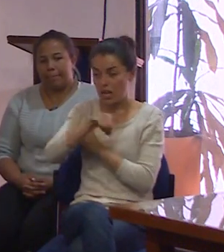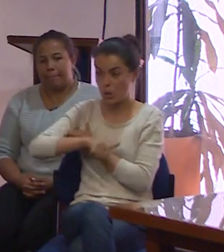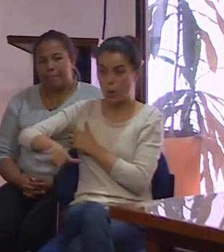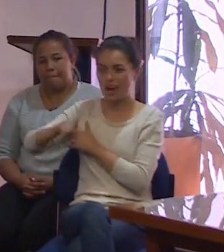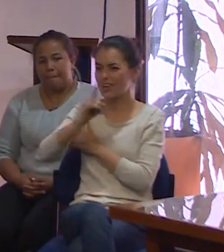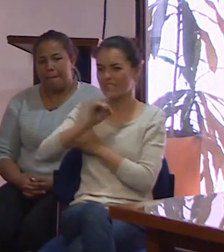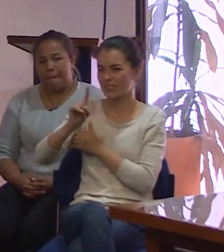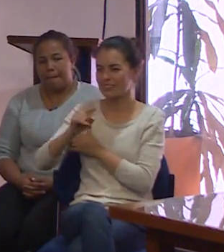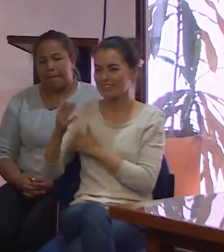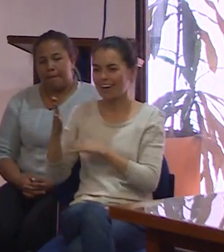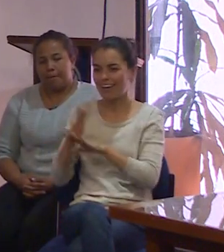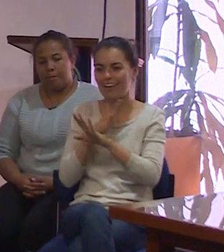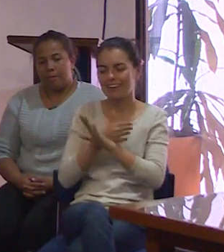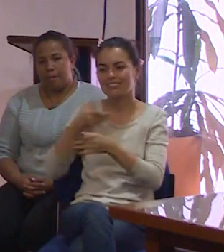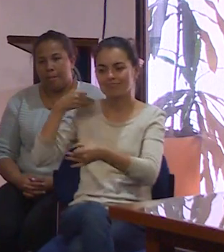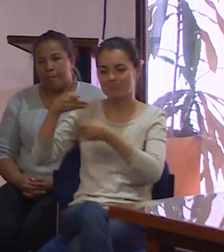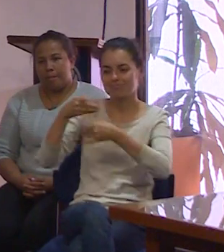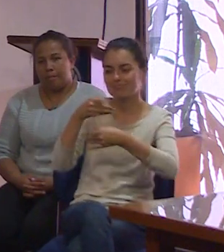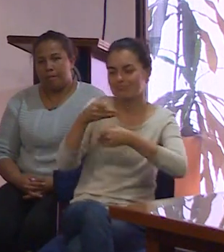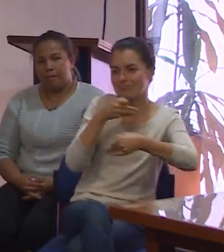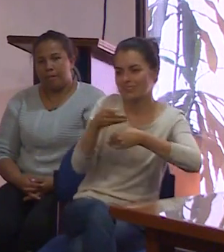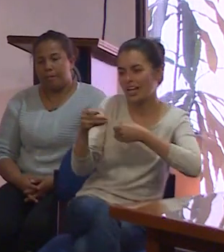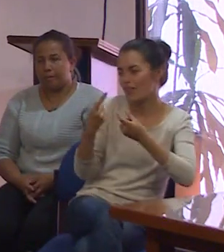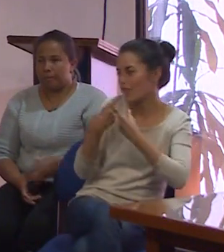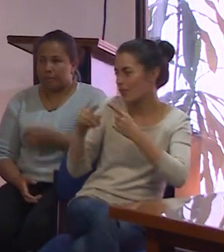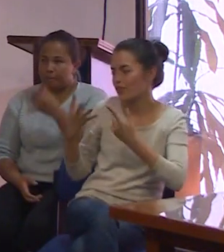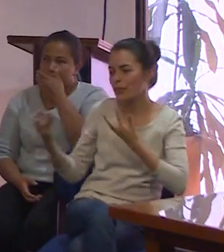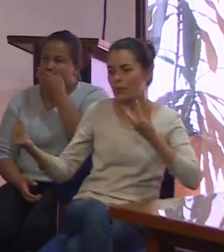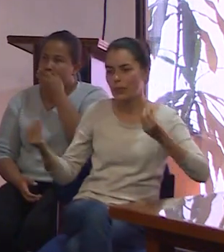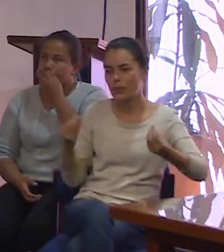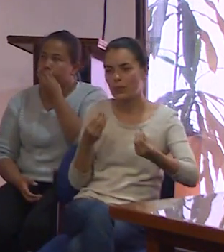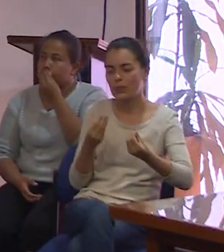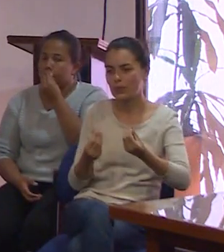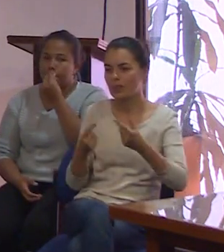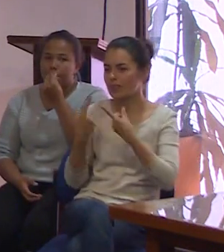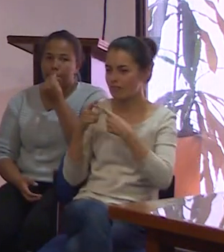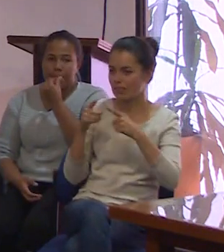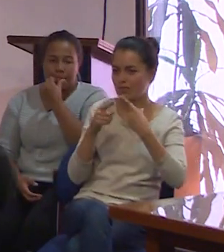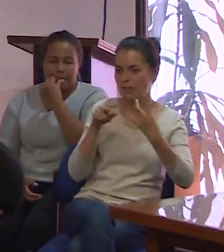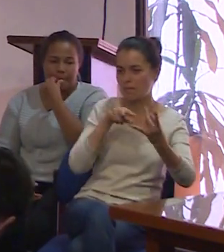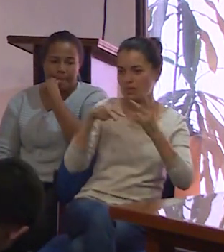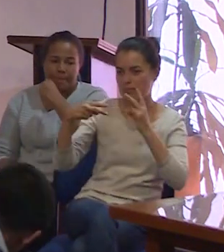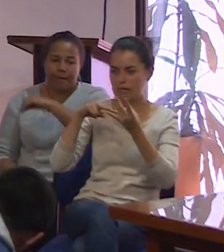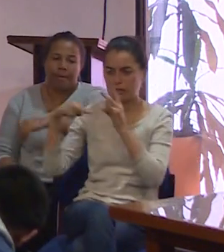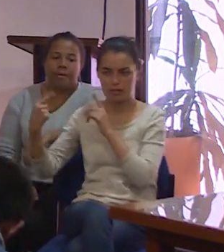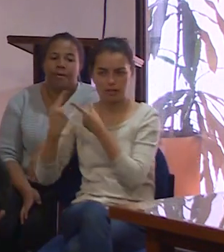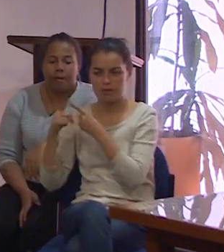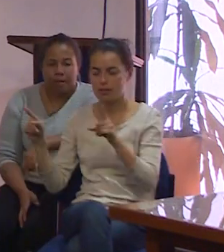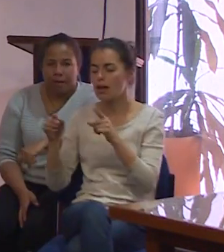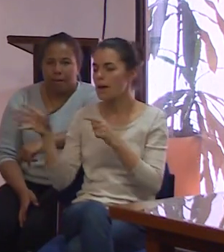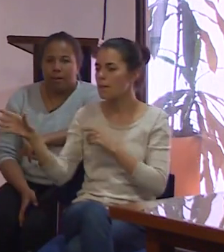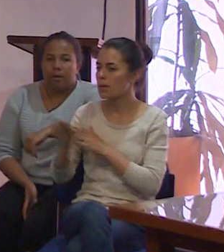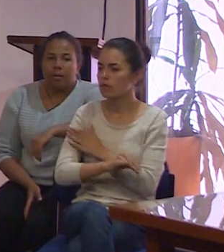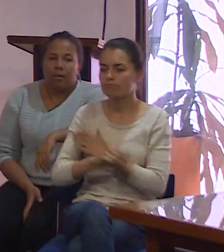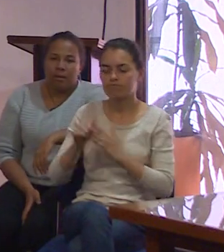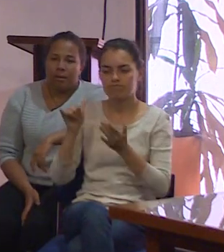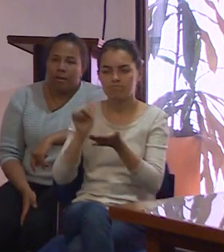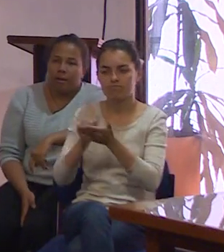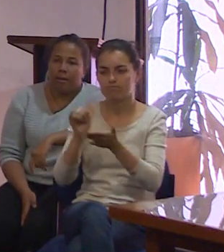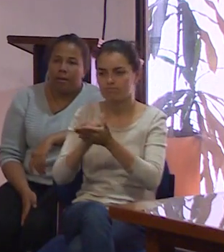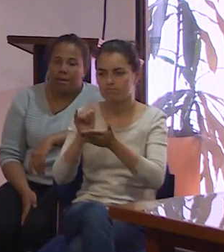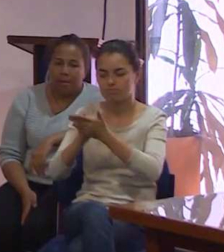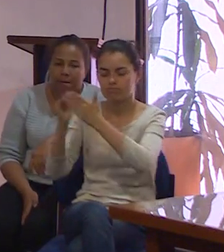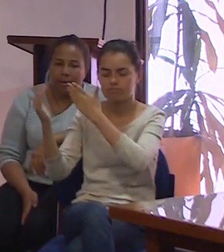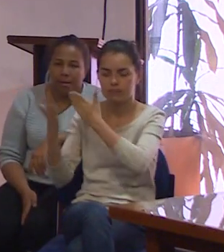ustedes han visualizado que tenemos diferentes perspectivas, pero a todos nos convoca lo mismo. Nos